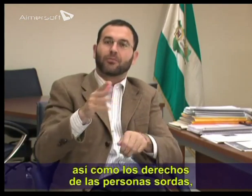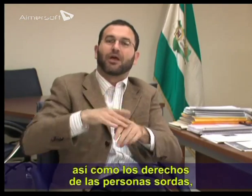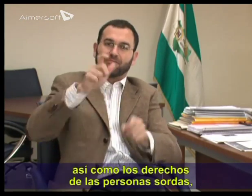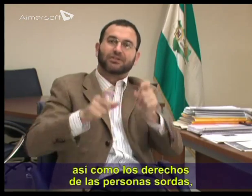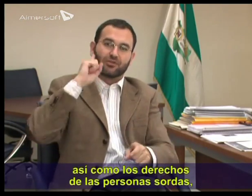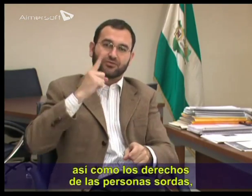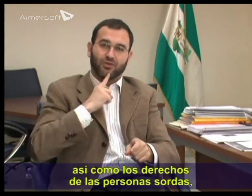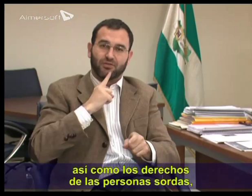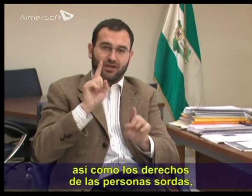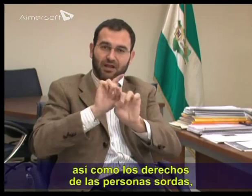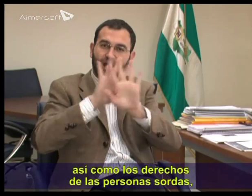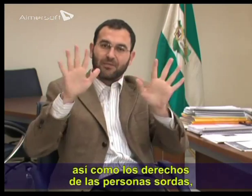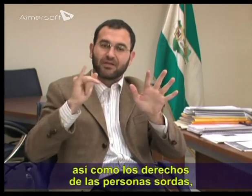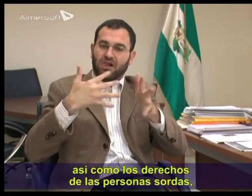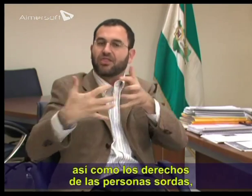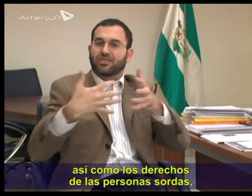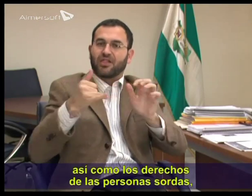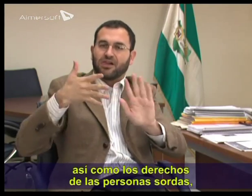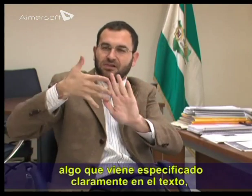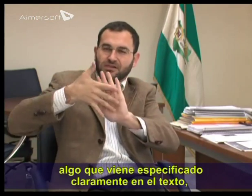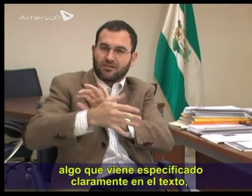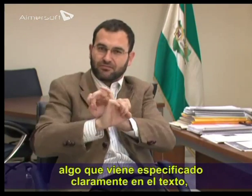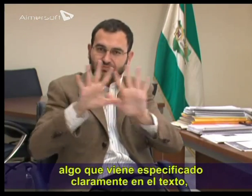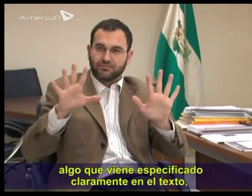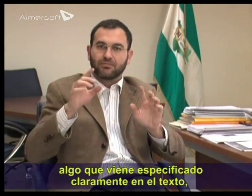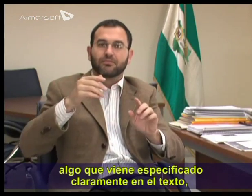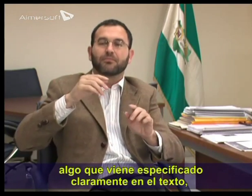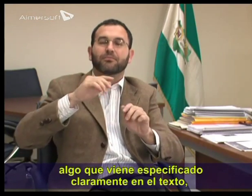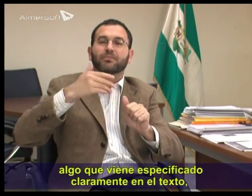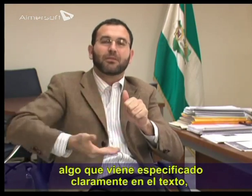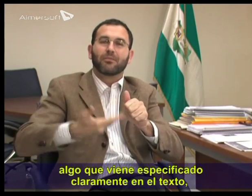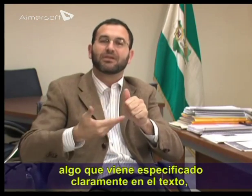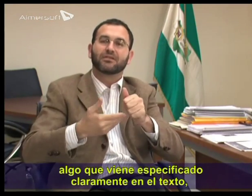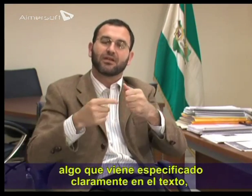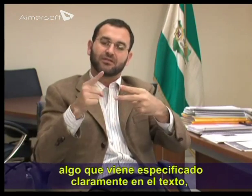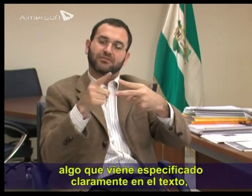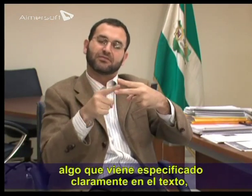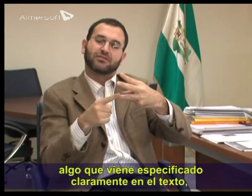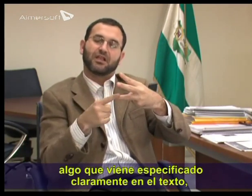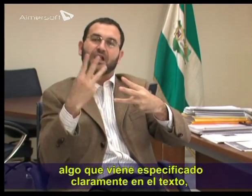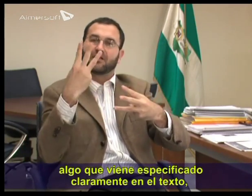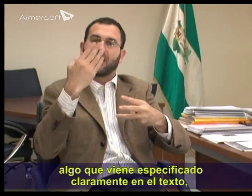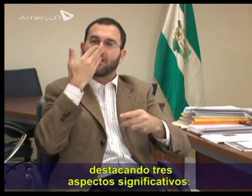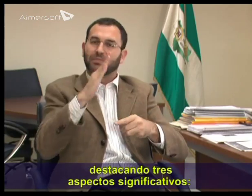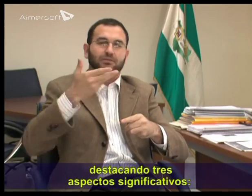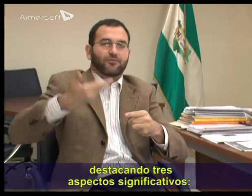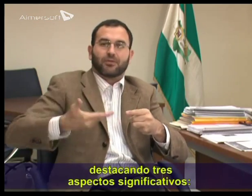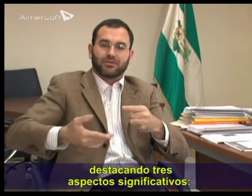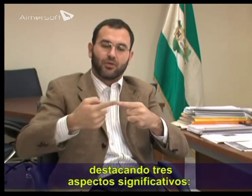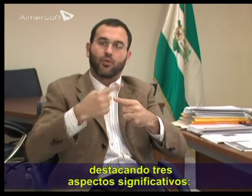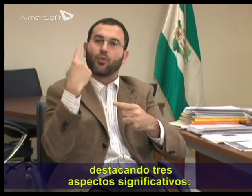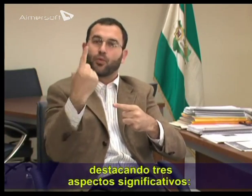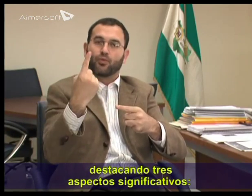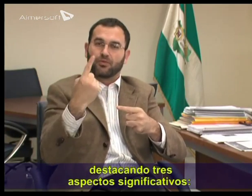así como los derechos de las personas sordas, algo que viene especificado claramente en el texto, destacando